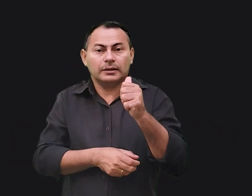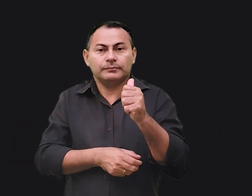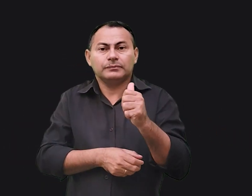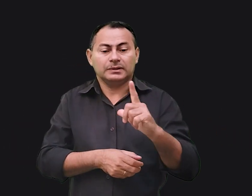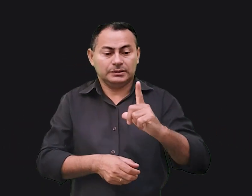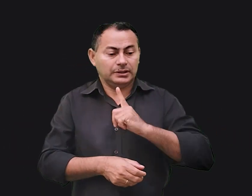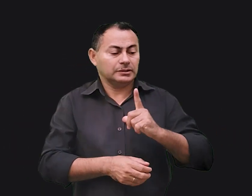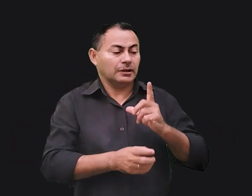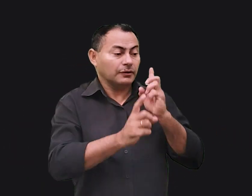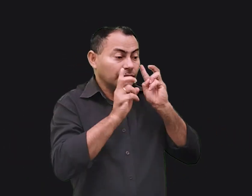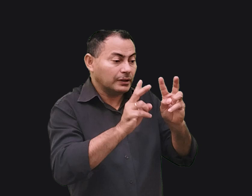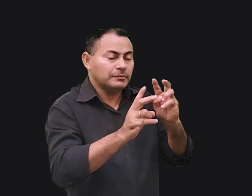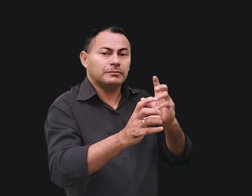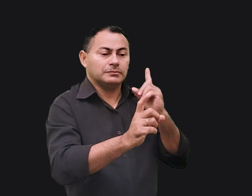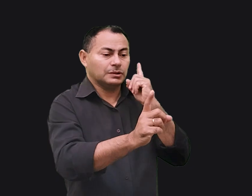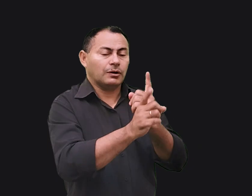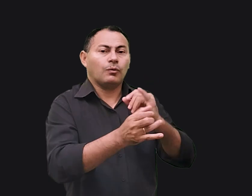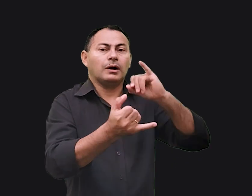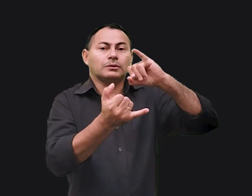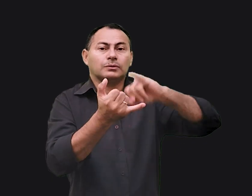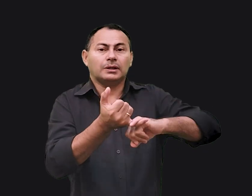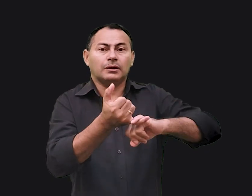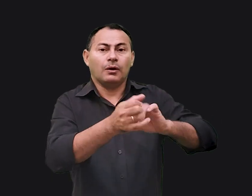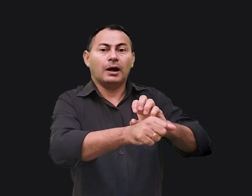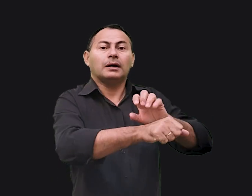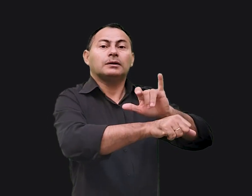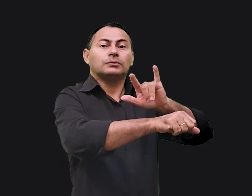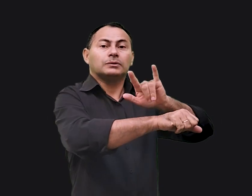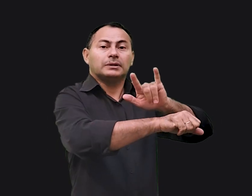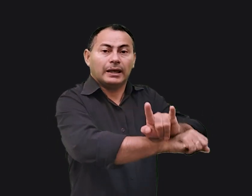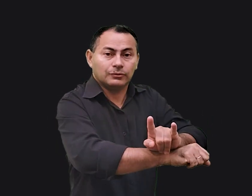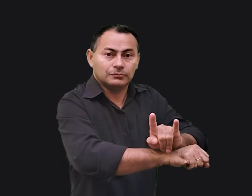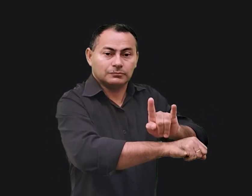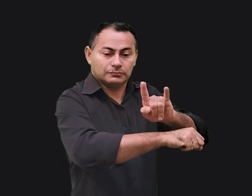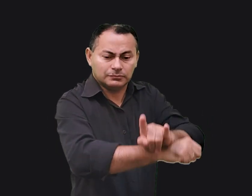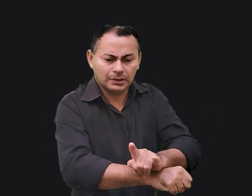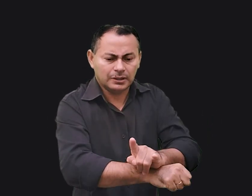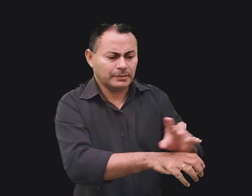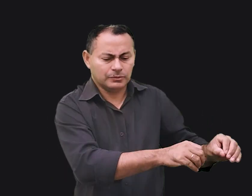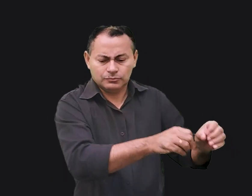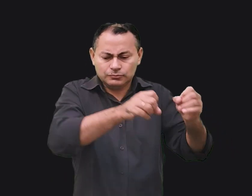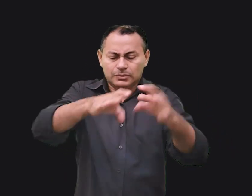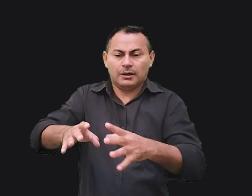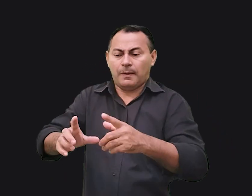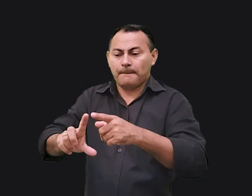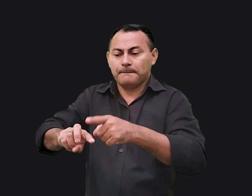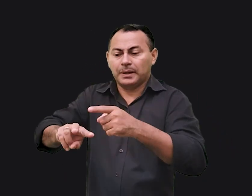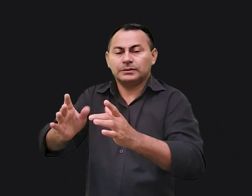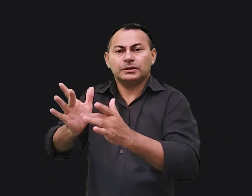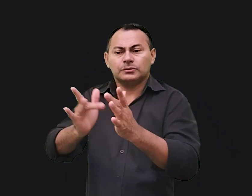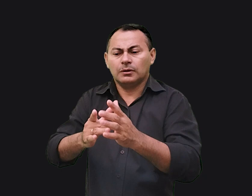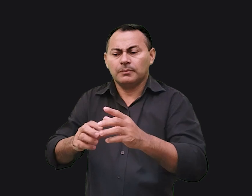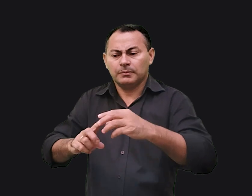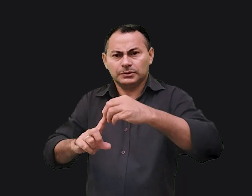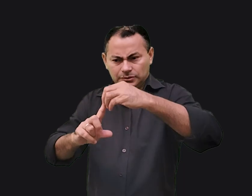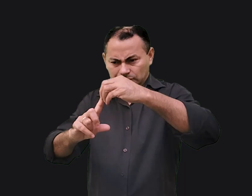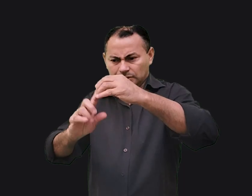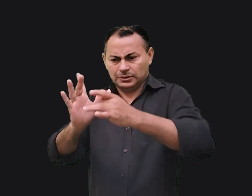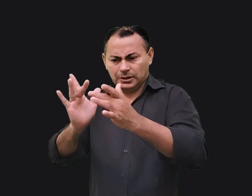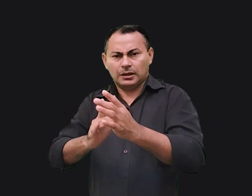mulher que tinha sido pega em adultério. E eles a jogaram aos pés de Jesus e disseram: Mestre, essa mulher foi